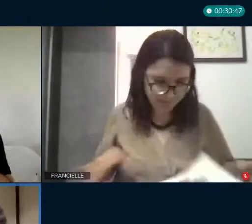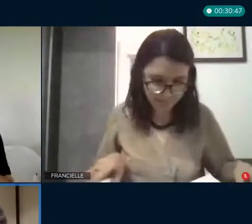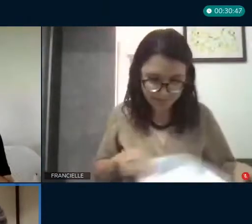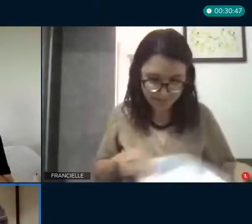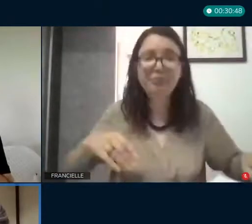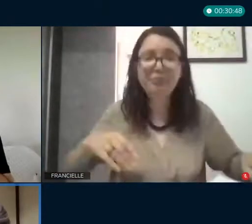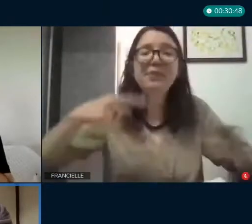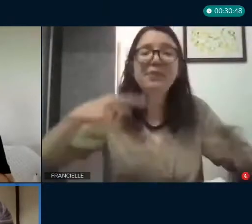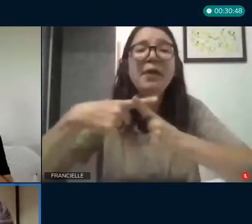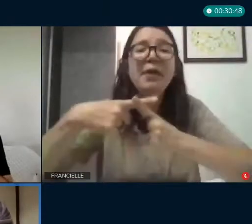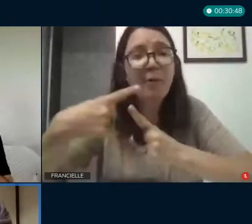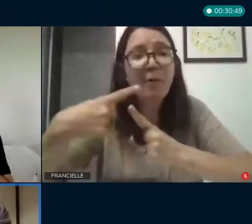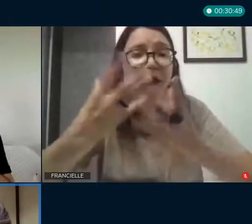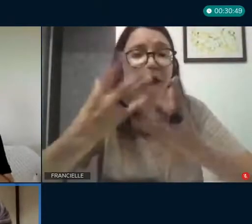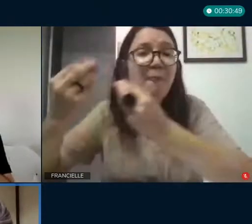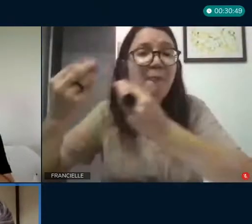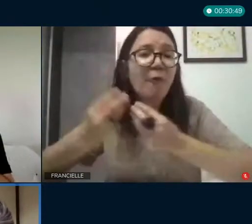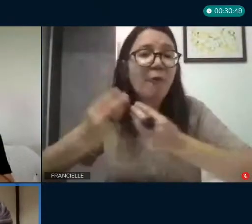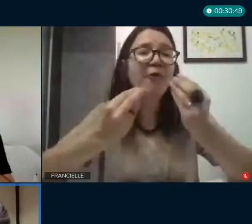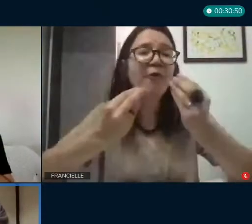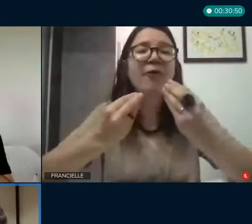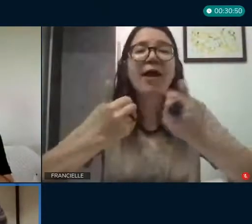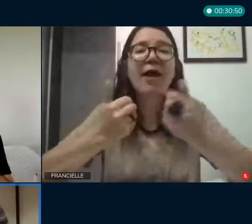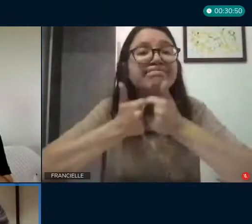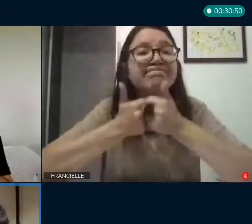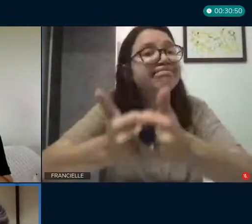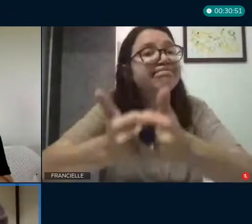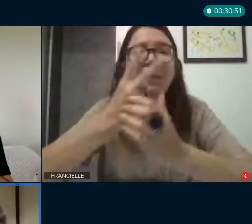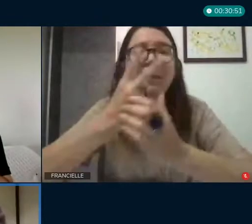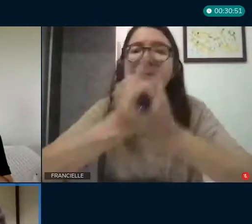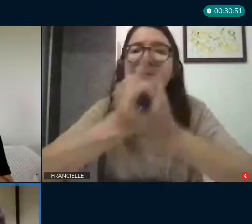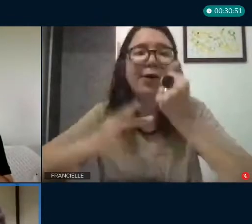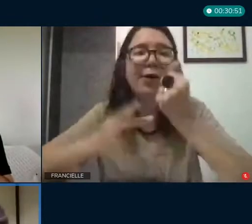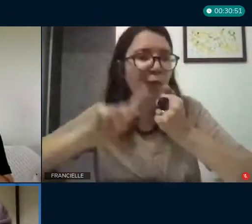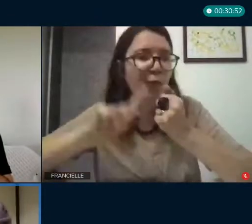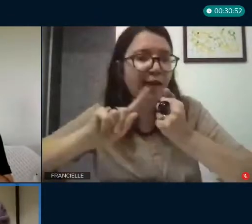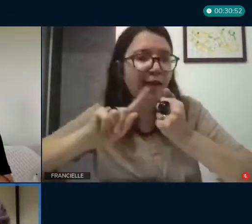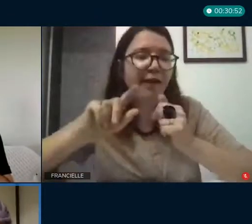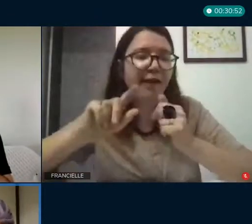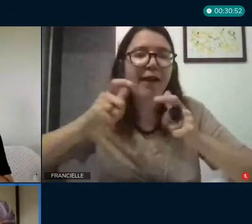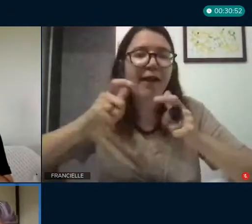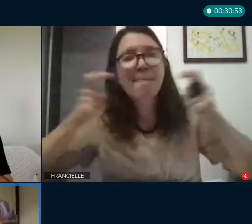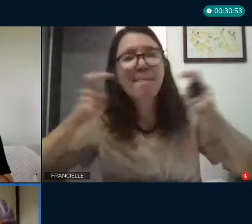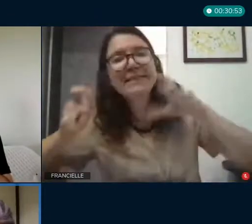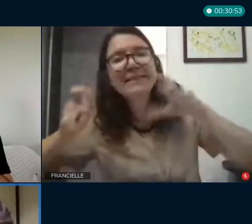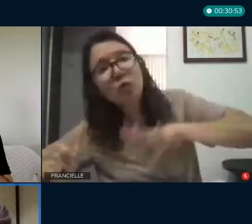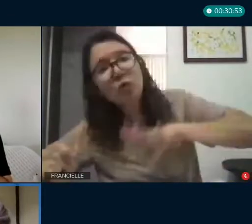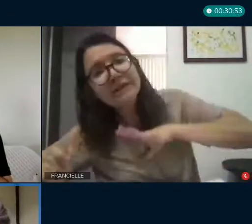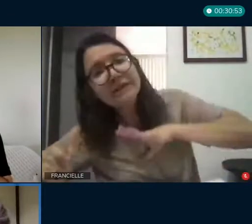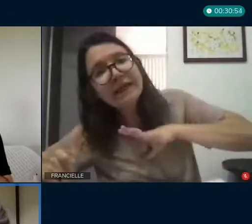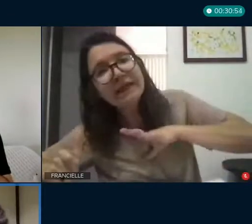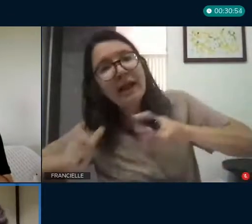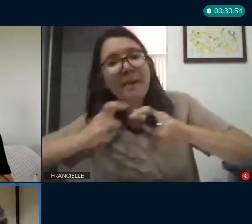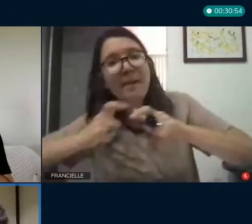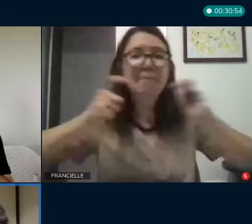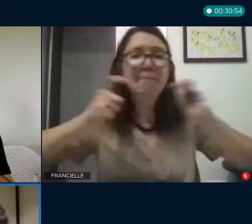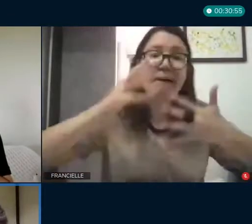Eles oferecem uma acessibilidade em língua de sinais muito melhor por serem